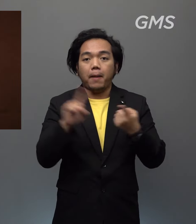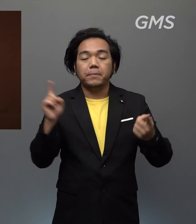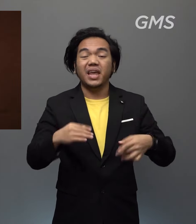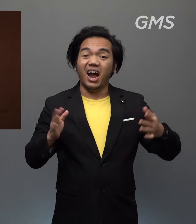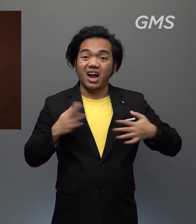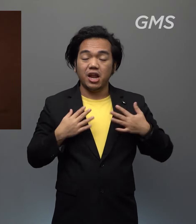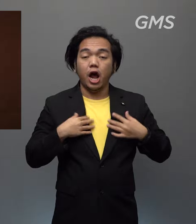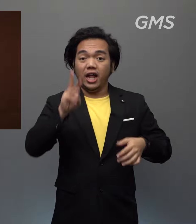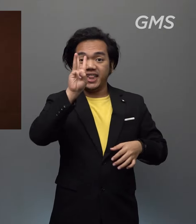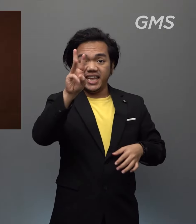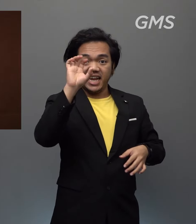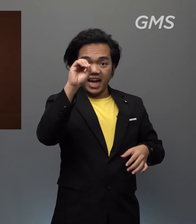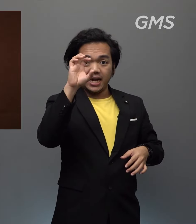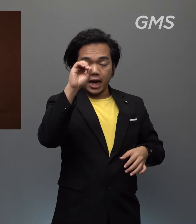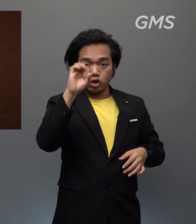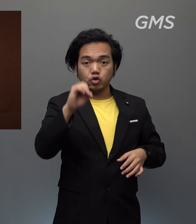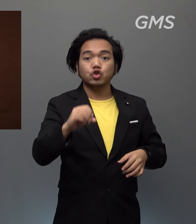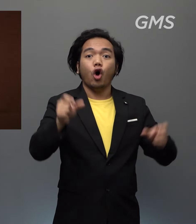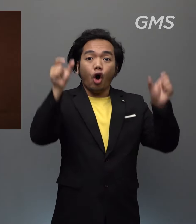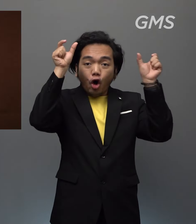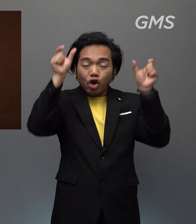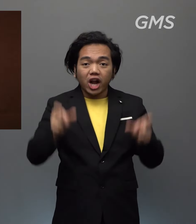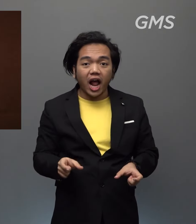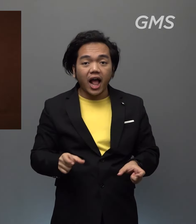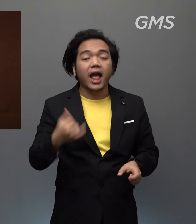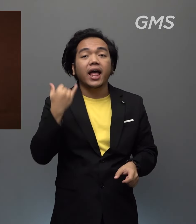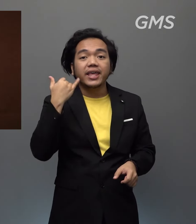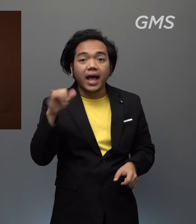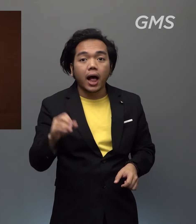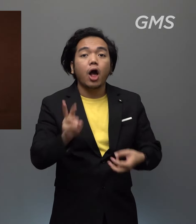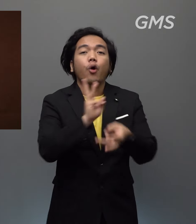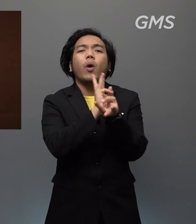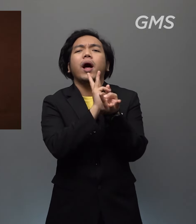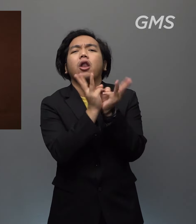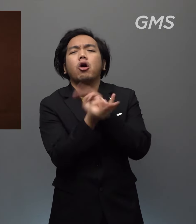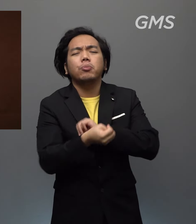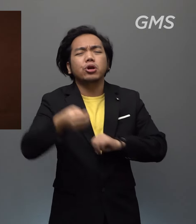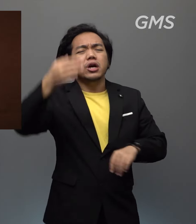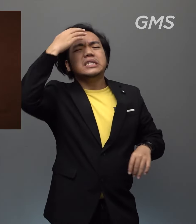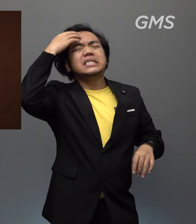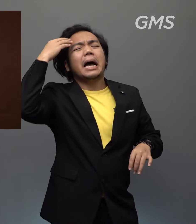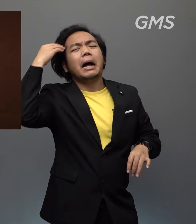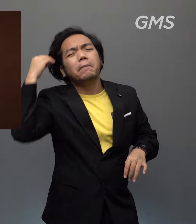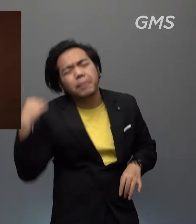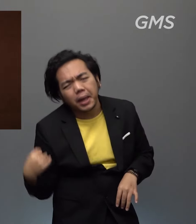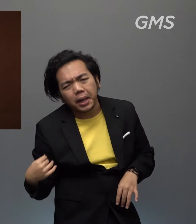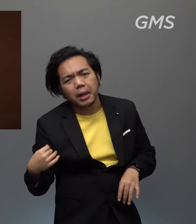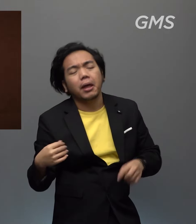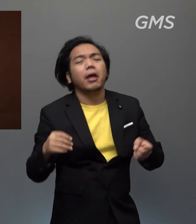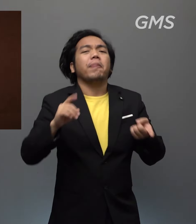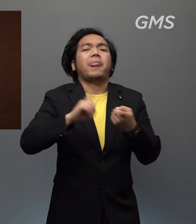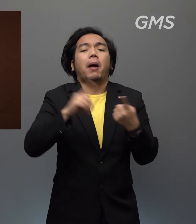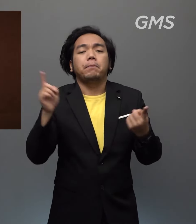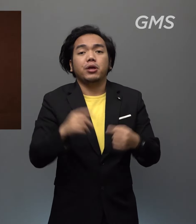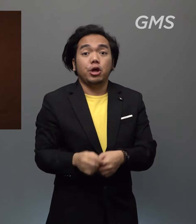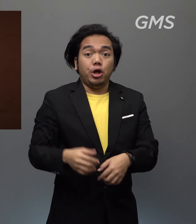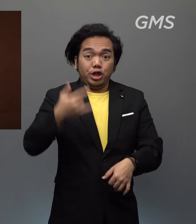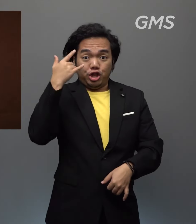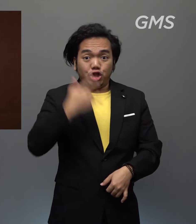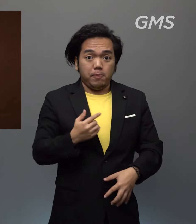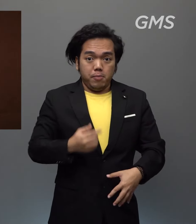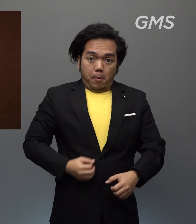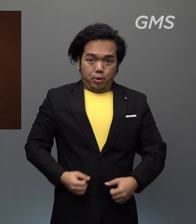mengejar juga. 300 orang ini sekalipun capek, dia tetap berdiri bersama dengan Gideon